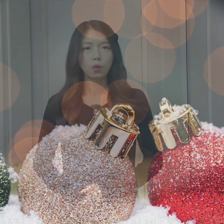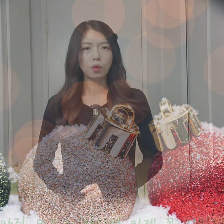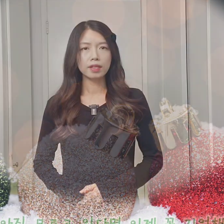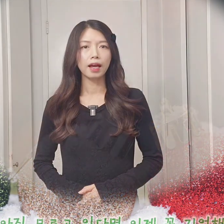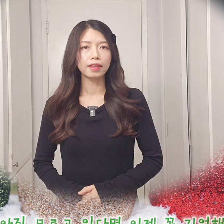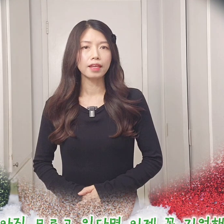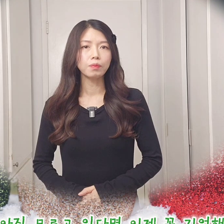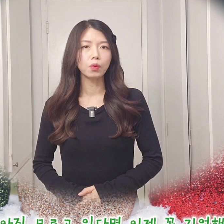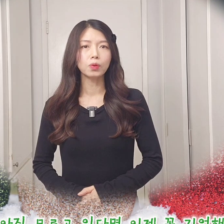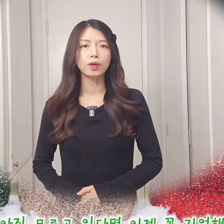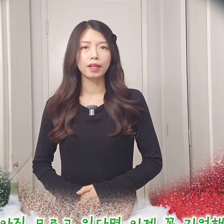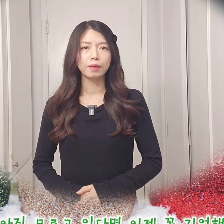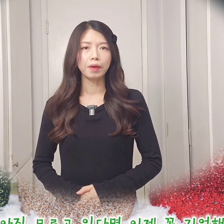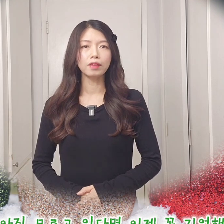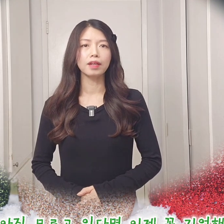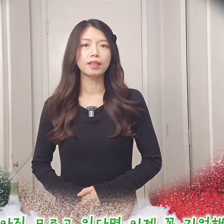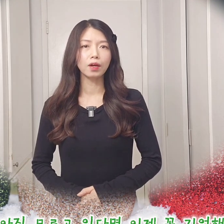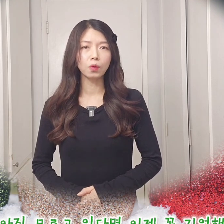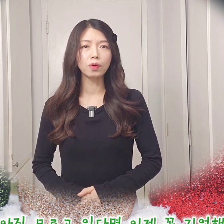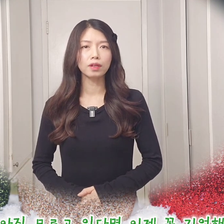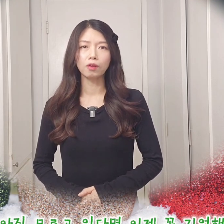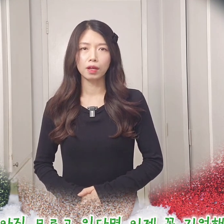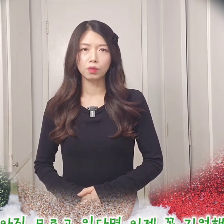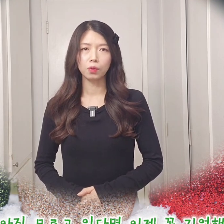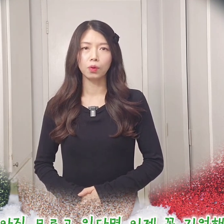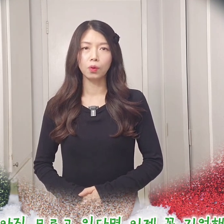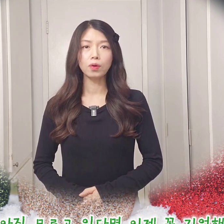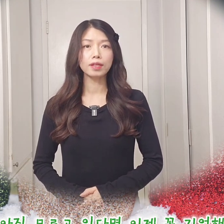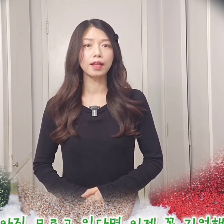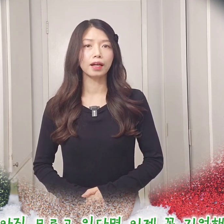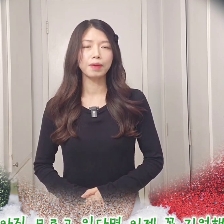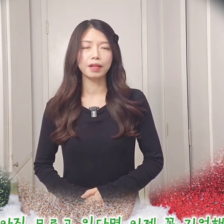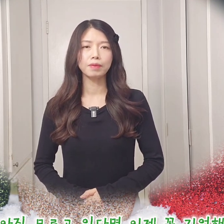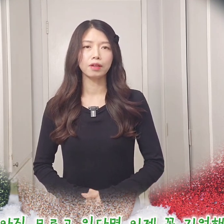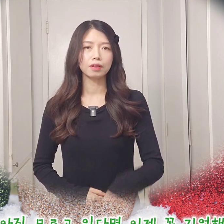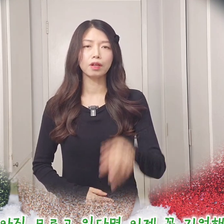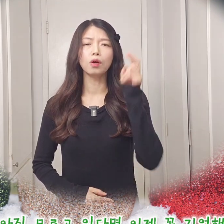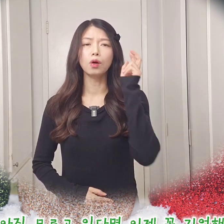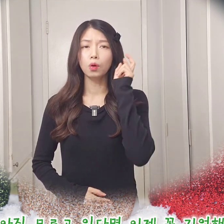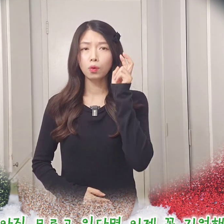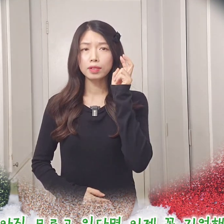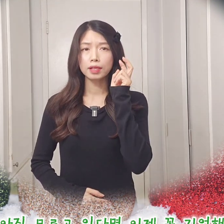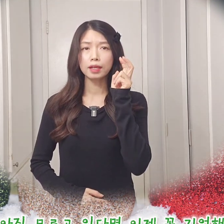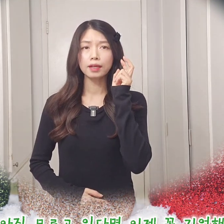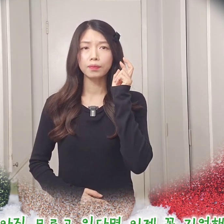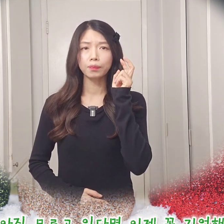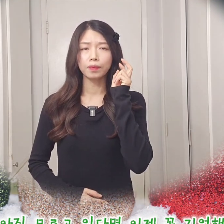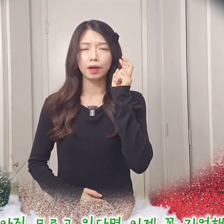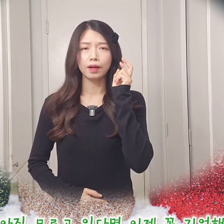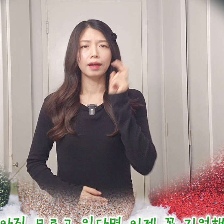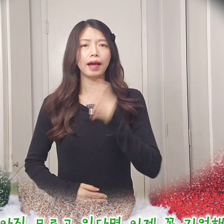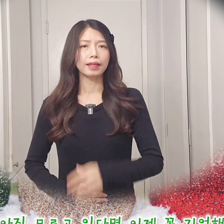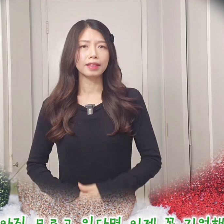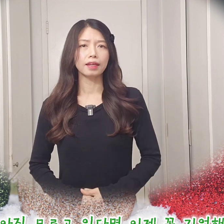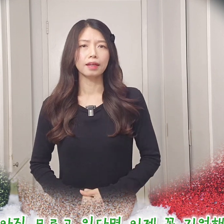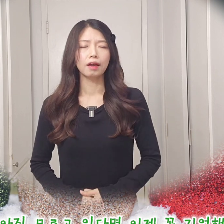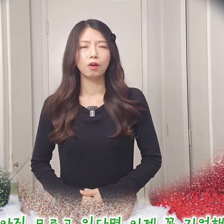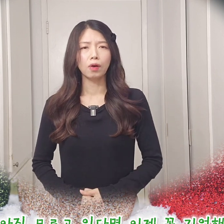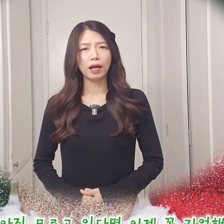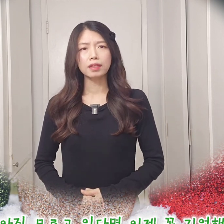혹시 아직 모르고 있다면 이제 꼭 기억해줘. 혹시는 아까 말씀드렸죠? 혹시 아직.